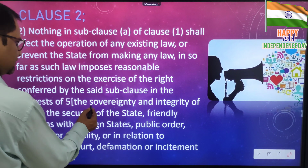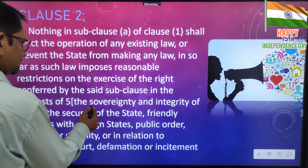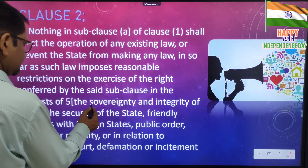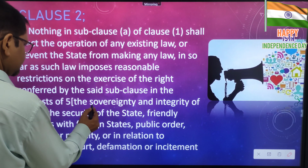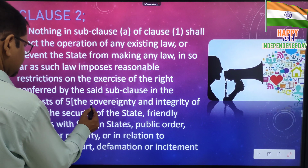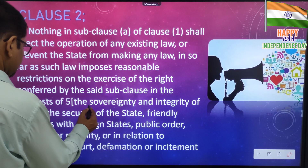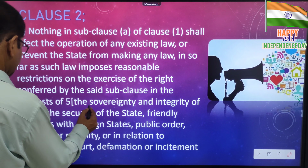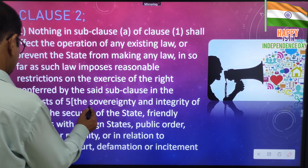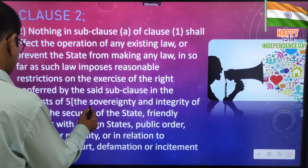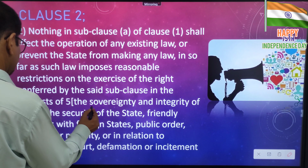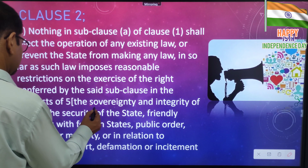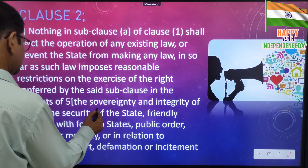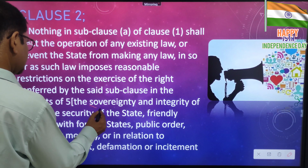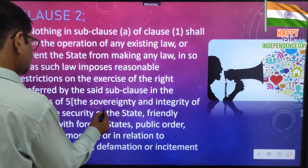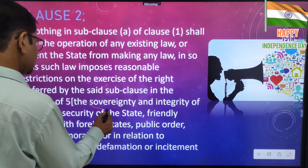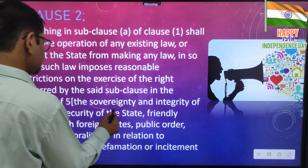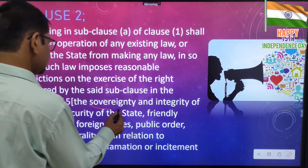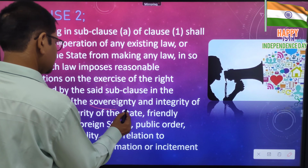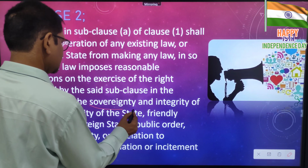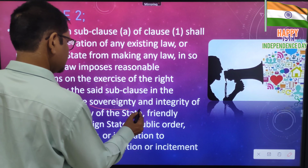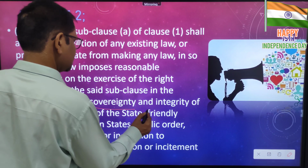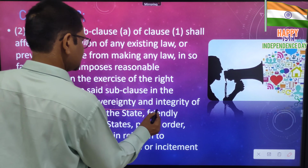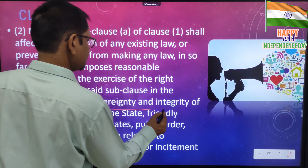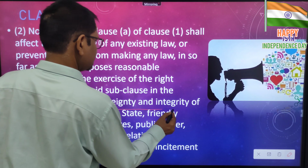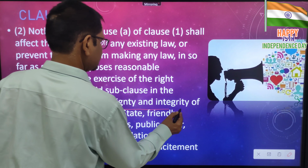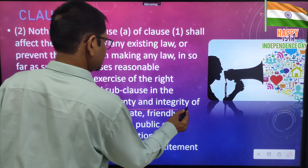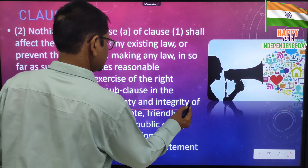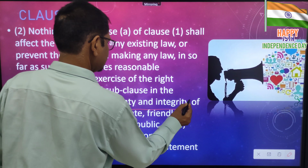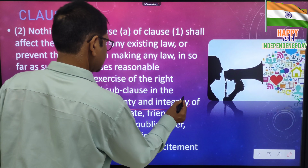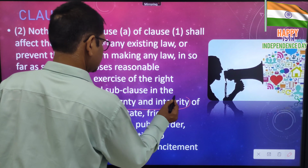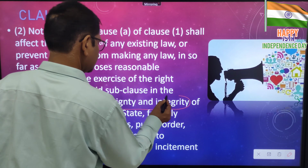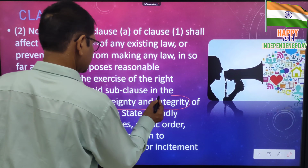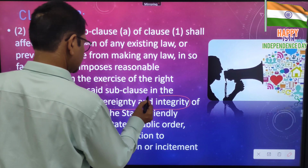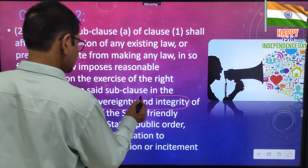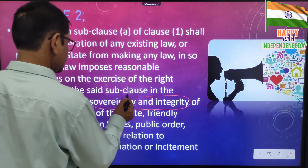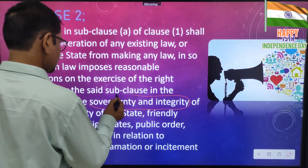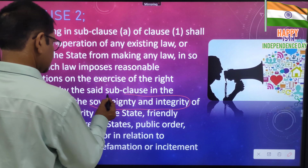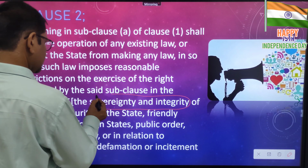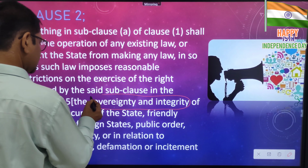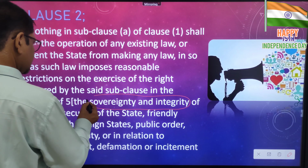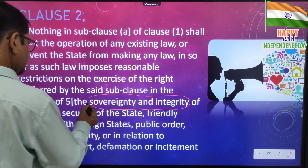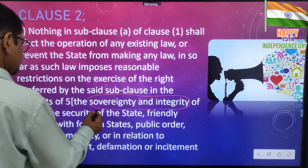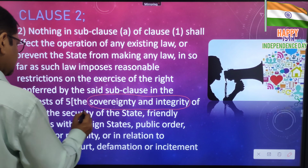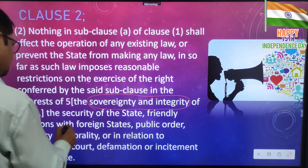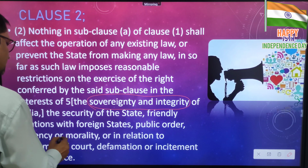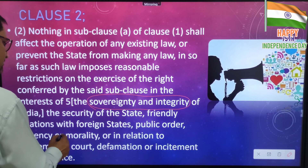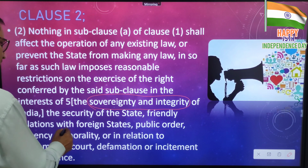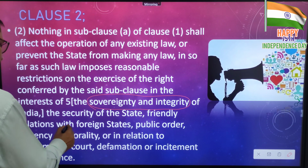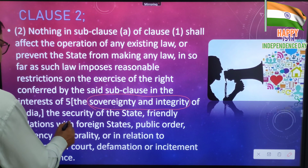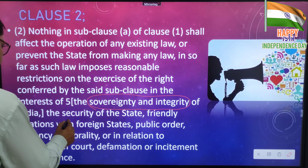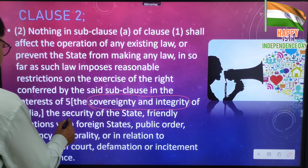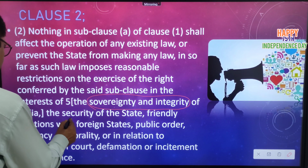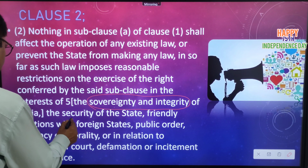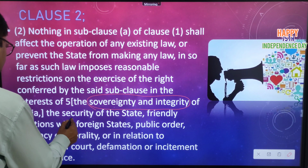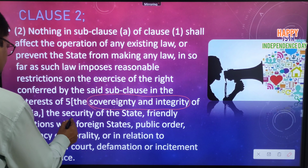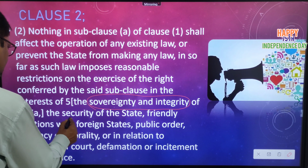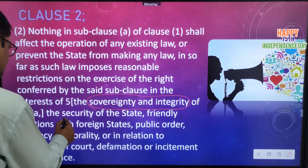दिया गया है। आप देख सकते हैं सोवरेनिटी मतलब अखंडता और एकता, इंटीग्रिटी। और इसी तरह